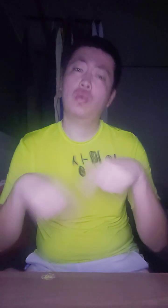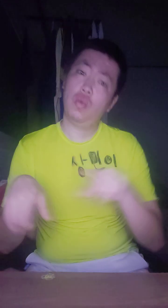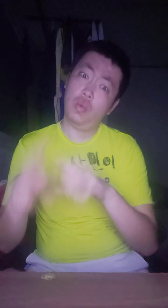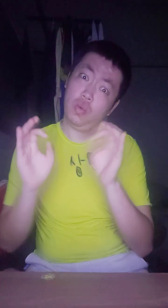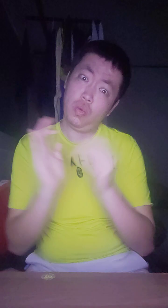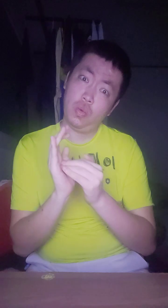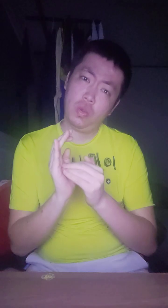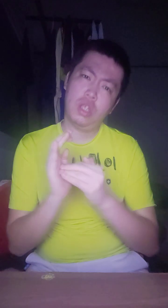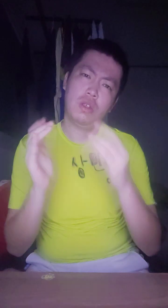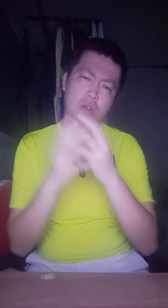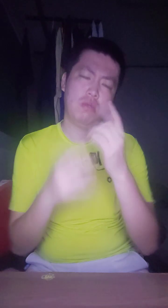법적인 맹점도 있습니다.